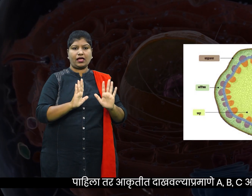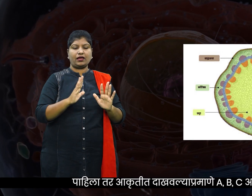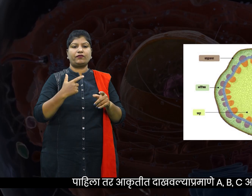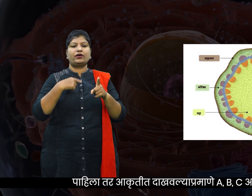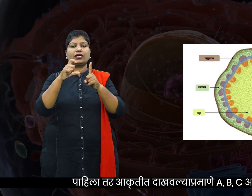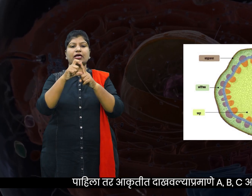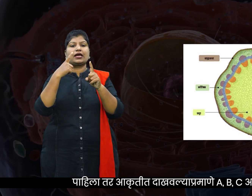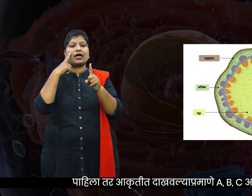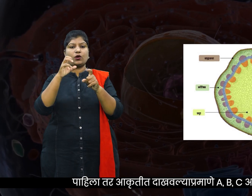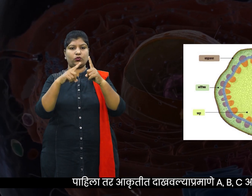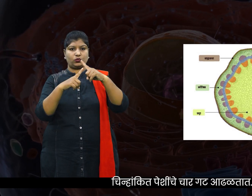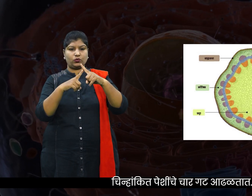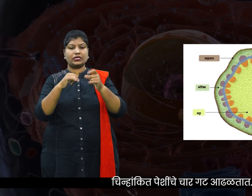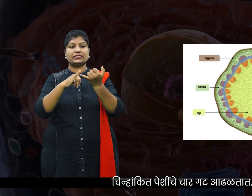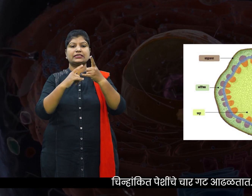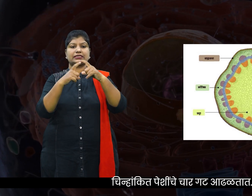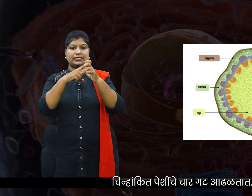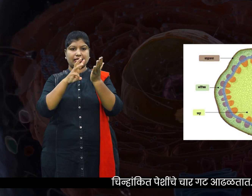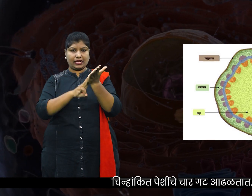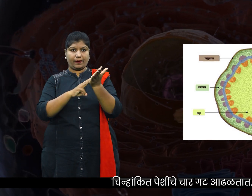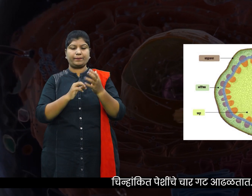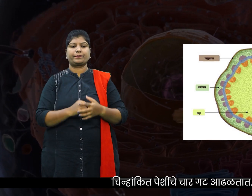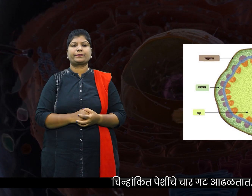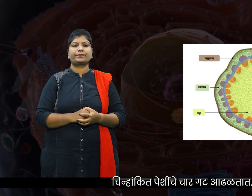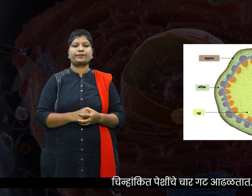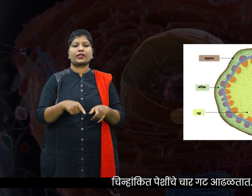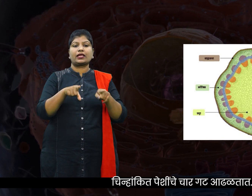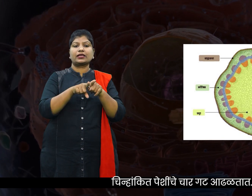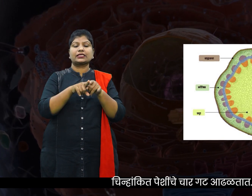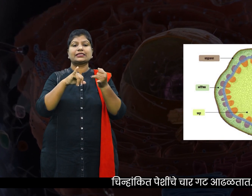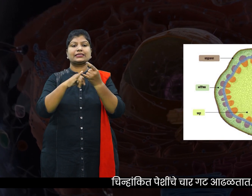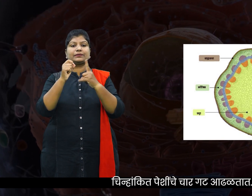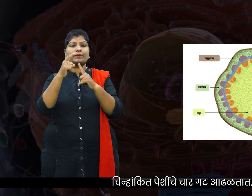बी, सी आणि डी असे चिन्हांकित पेशींचे 4 गट आढळतात.